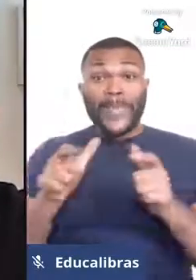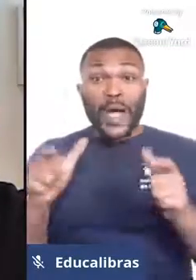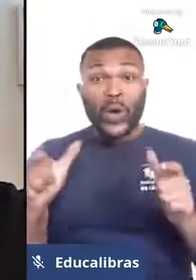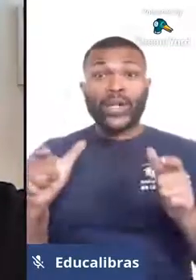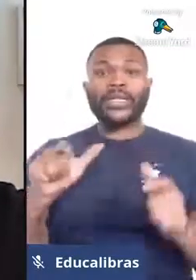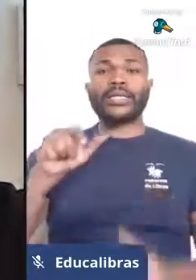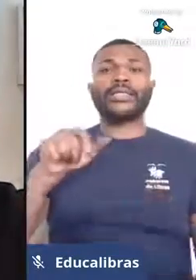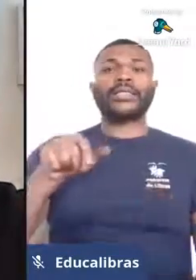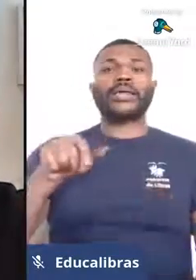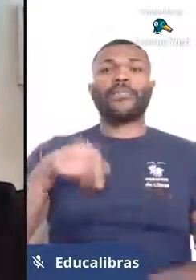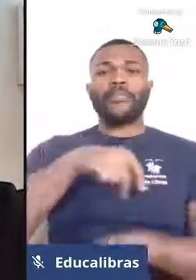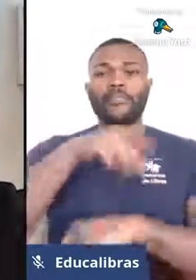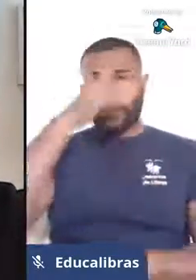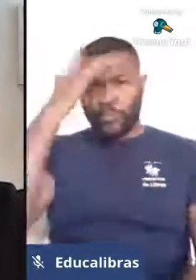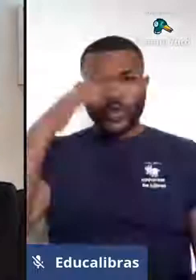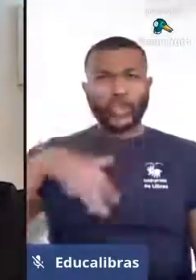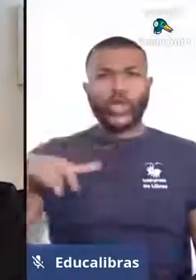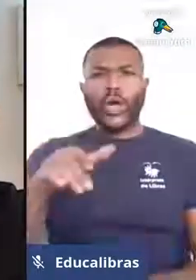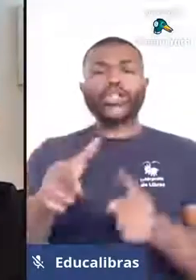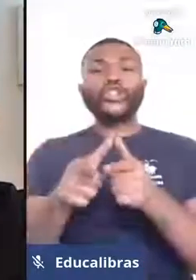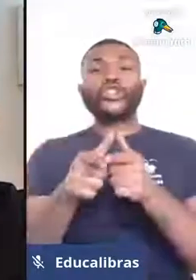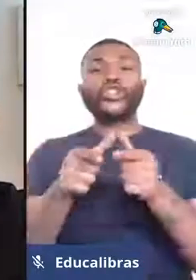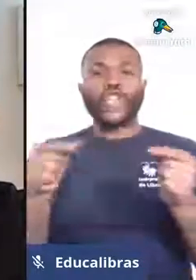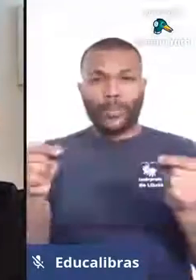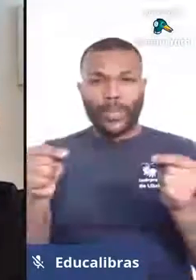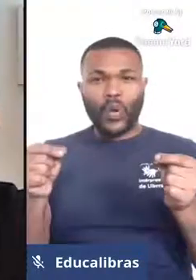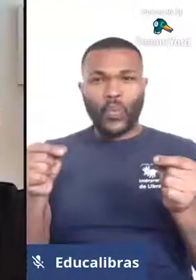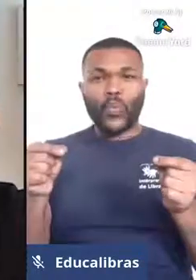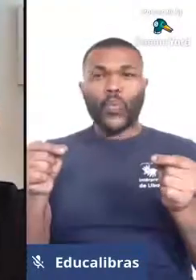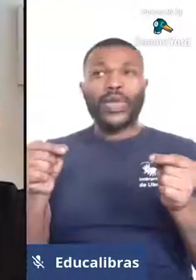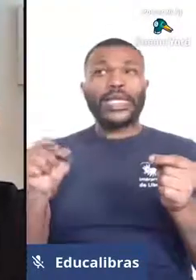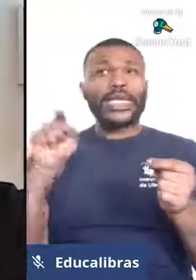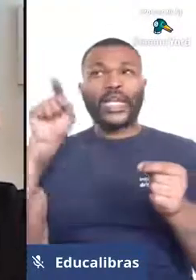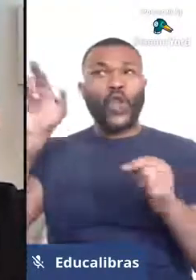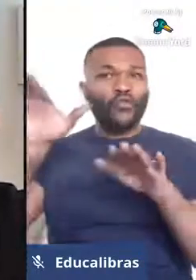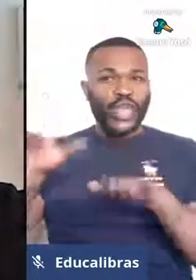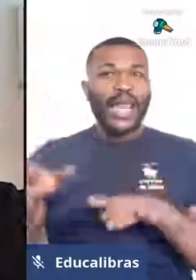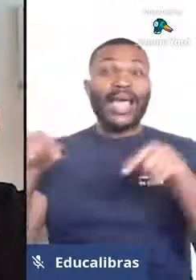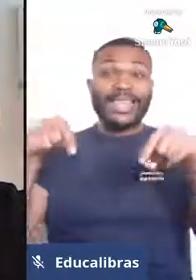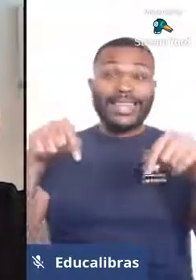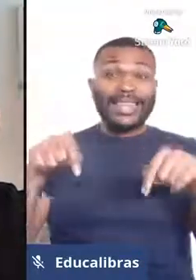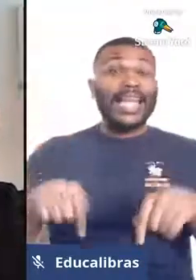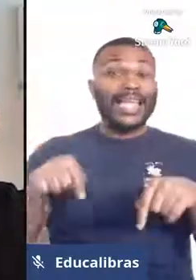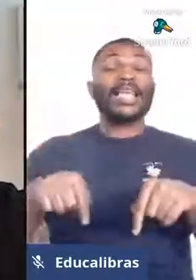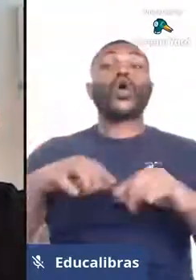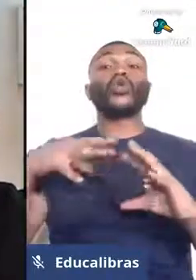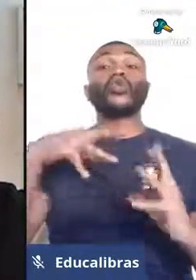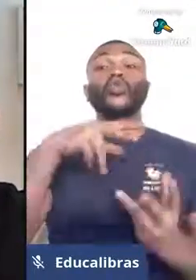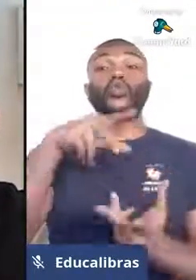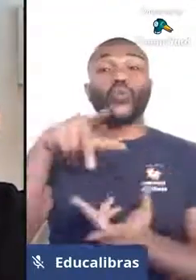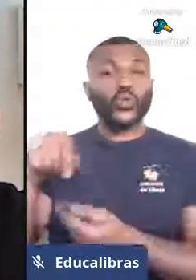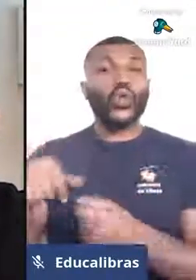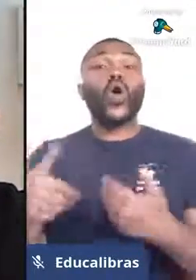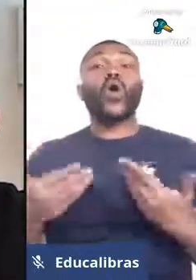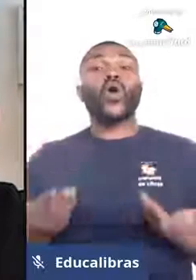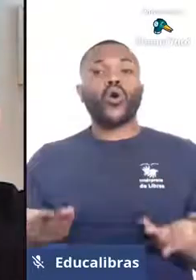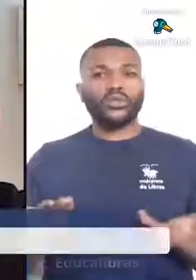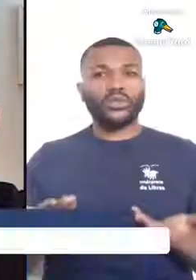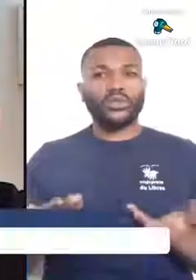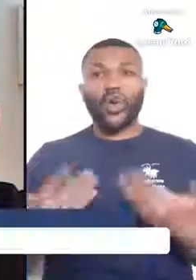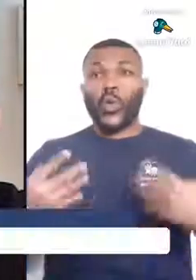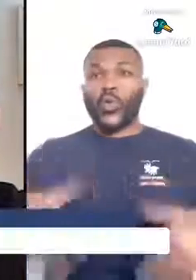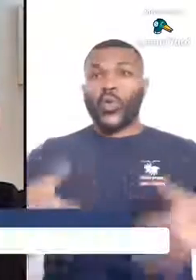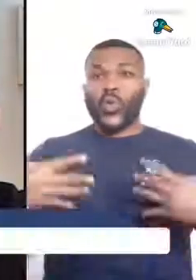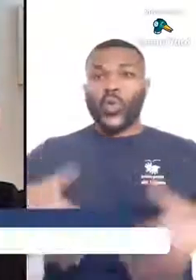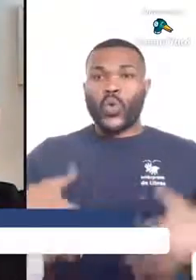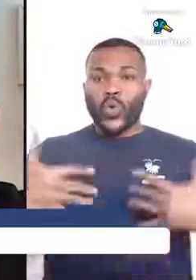comunidade de japoneses fora do país, de descendentes japoneses do mundo, né? Então os números variam, tá, entre 2 e